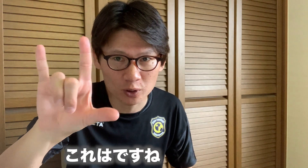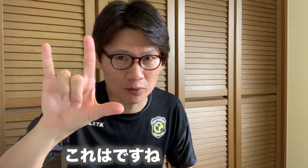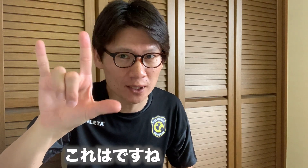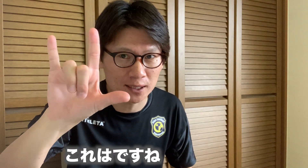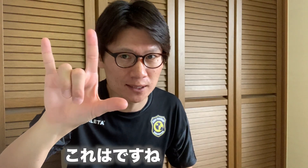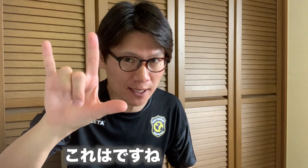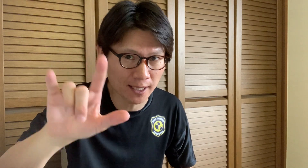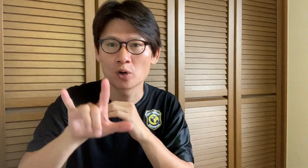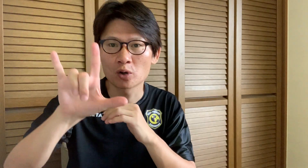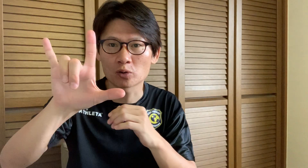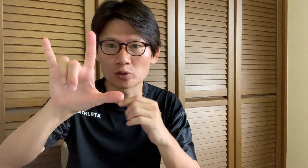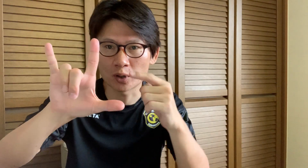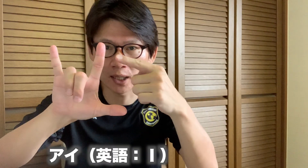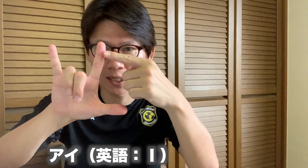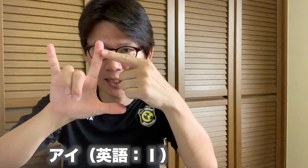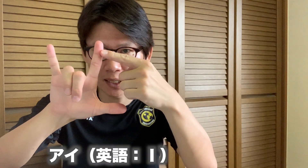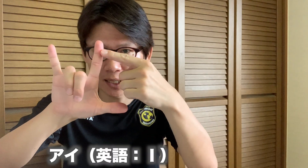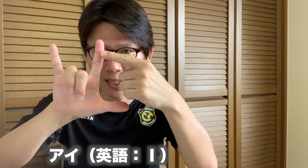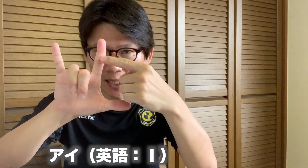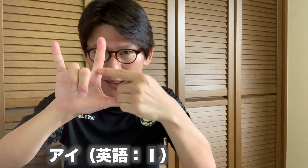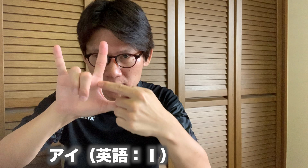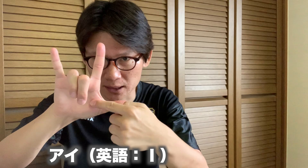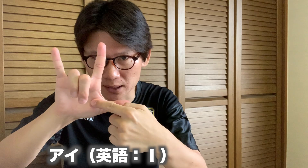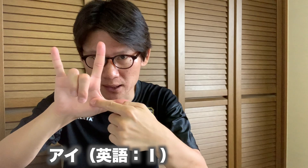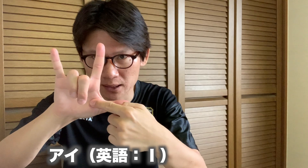はですね、この I